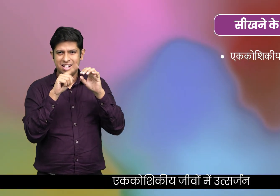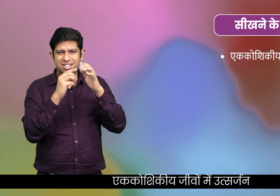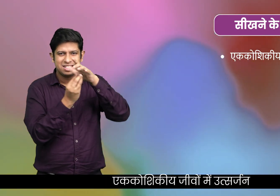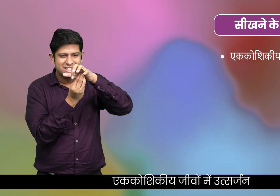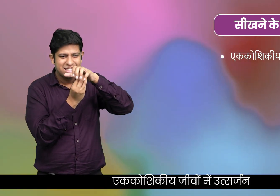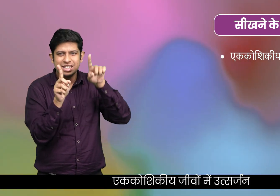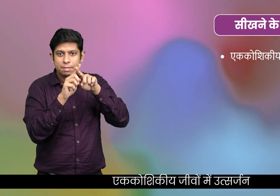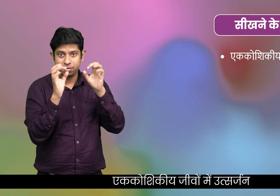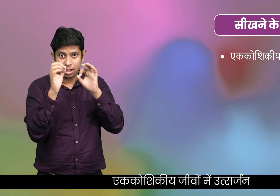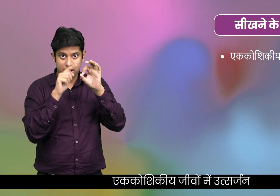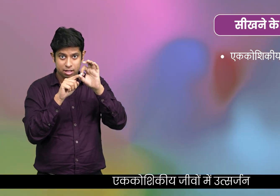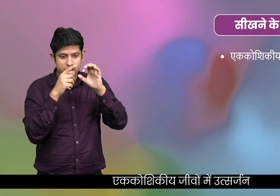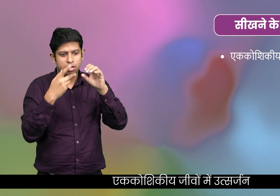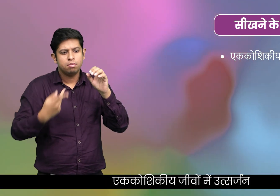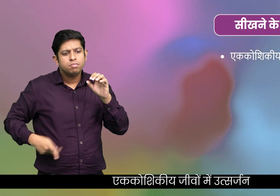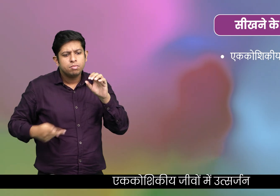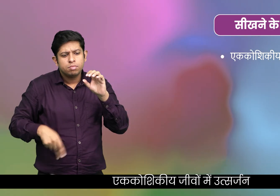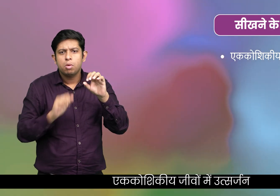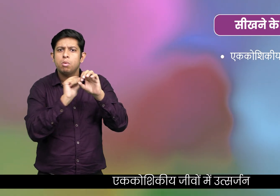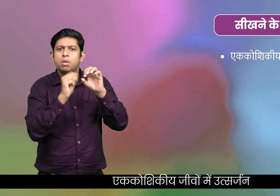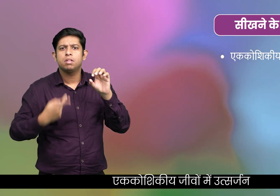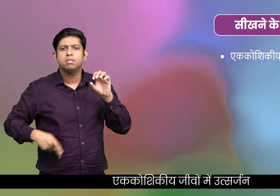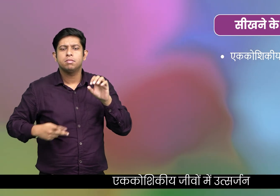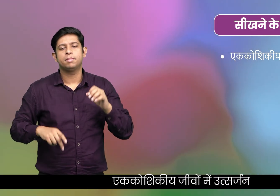कोशिकाई जीवों में उत्सर्जन,